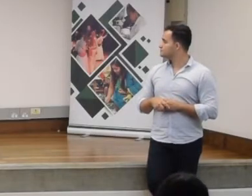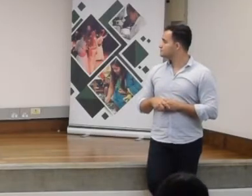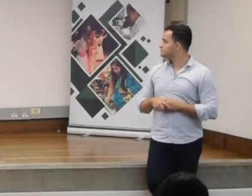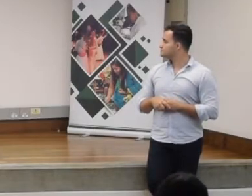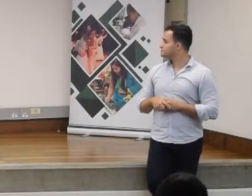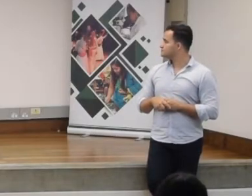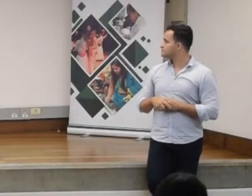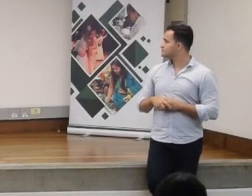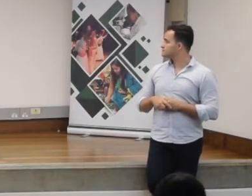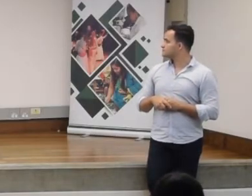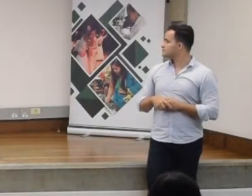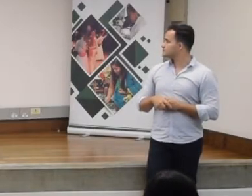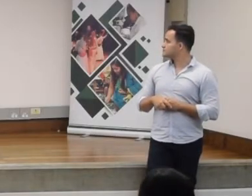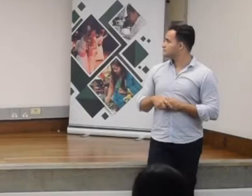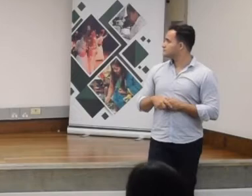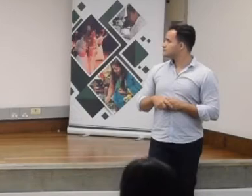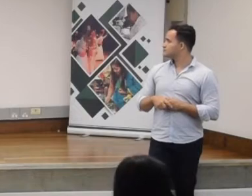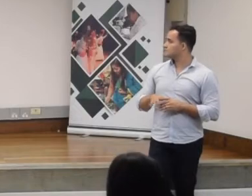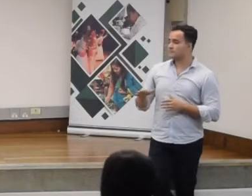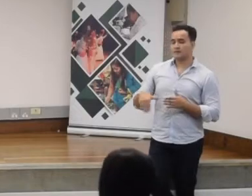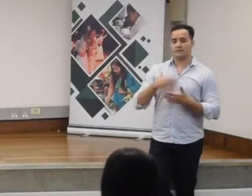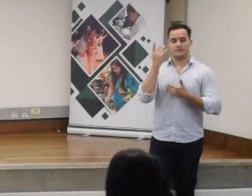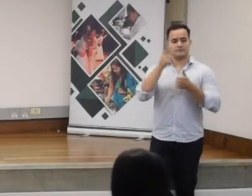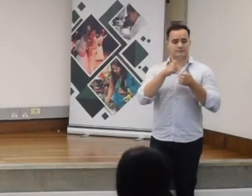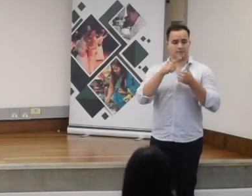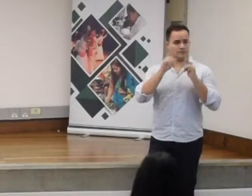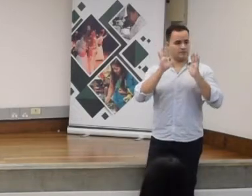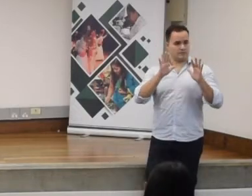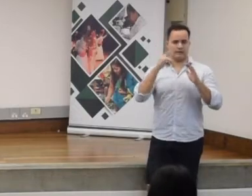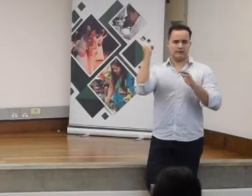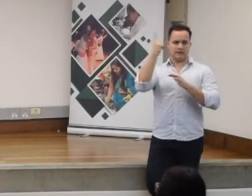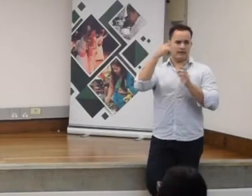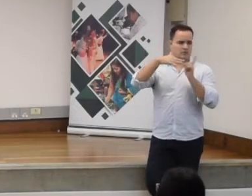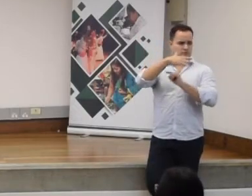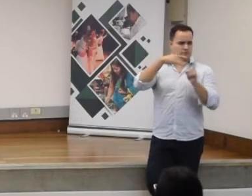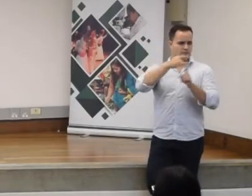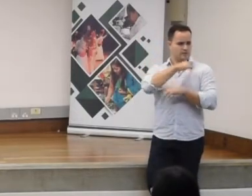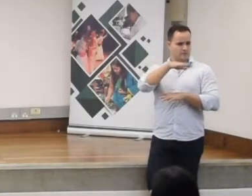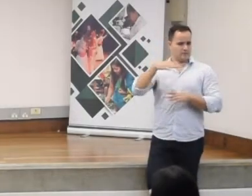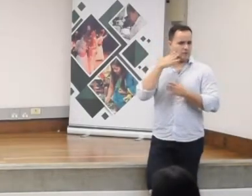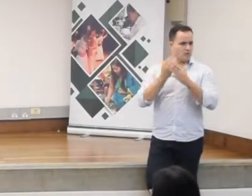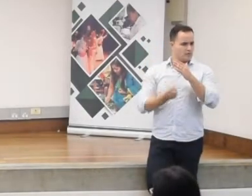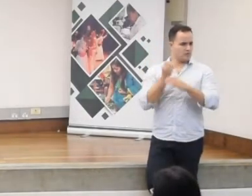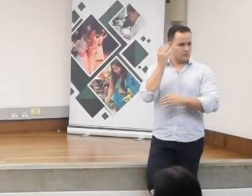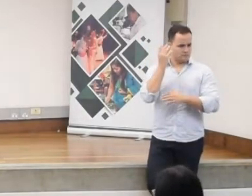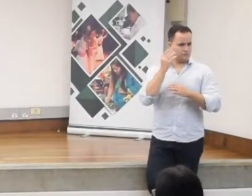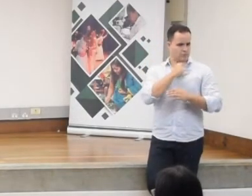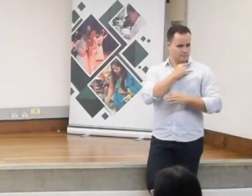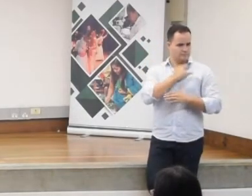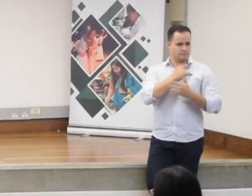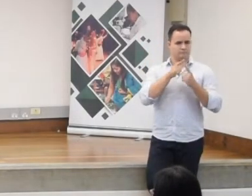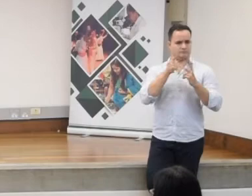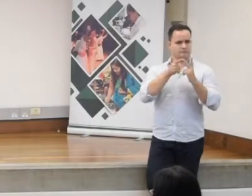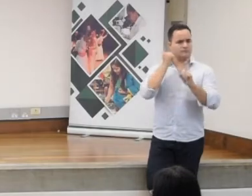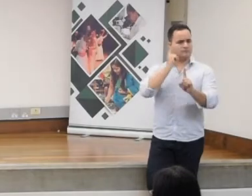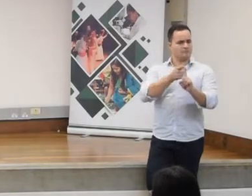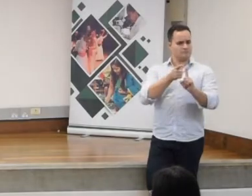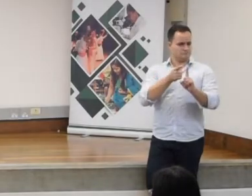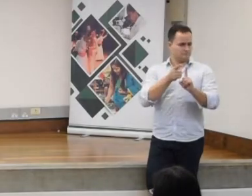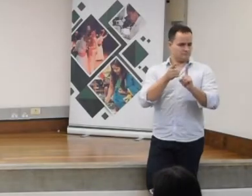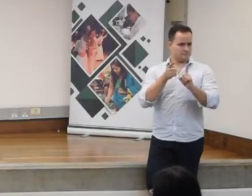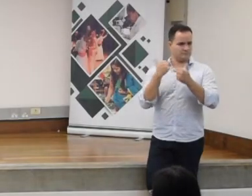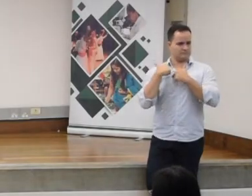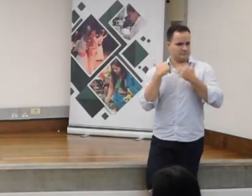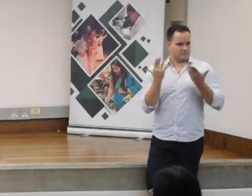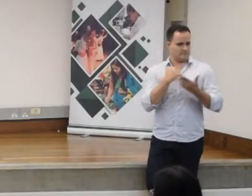Comienza presentando un contexto general de la Universidad de Antioquia, cuándo fue creada, su objeto,